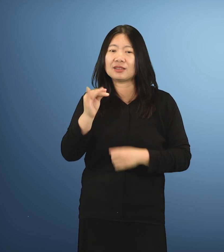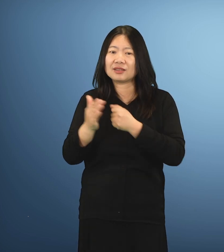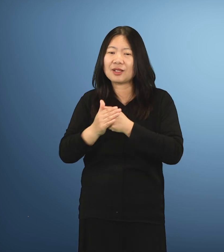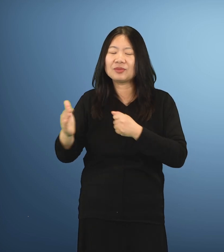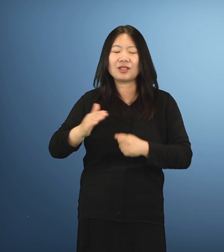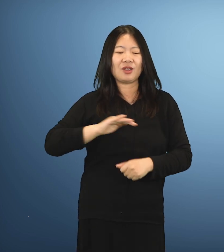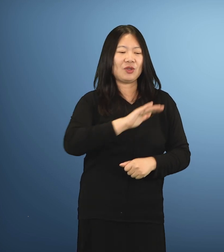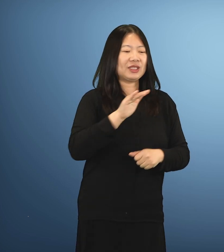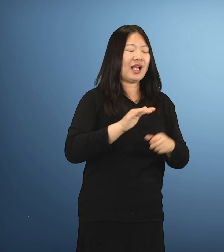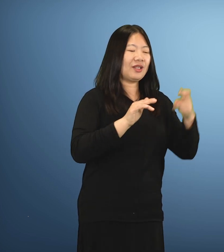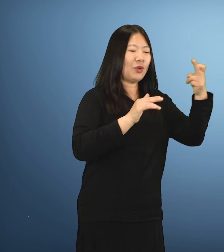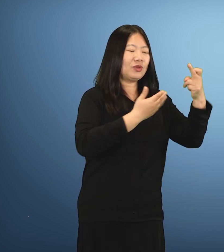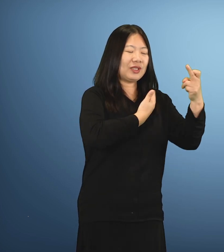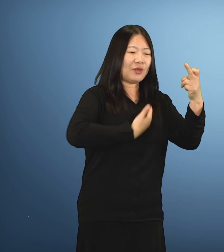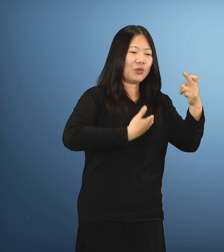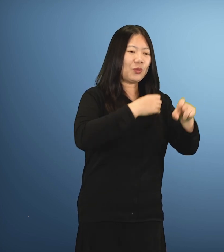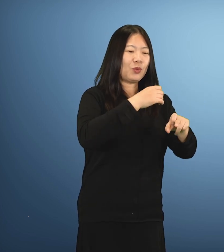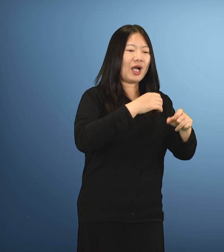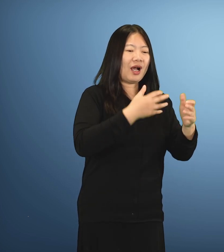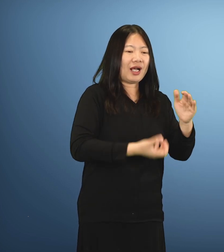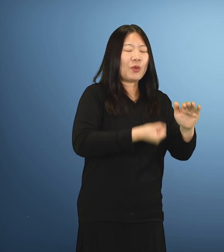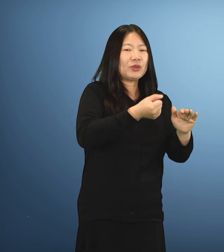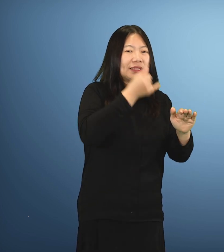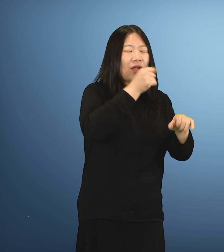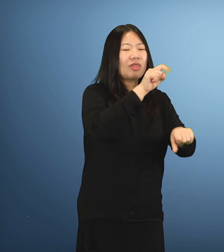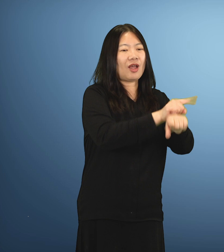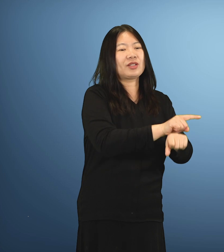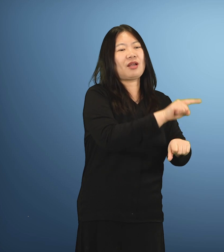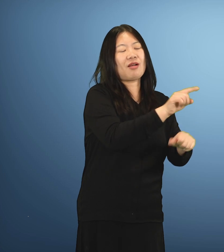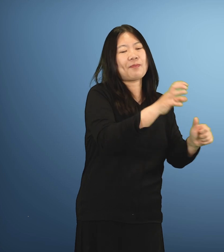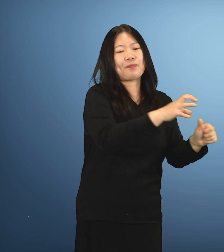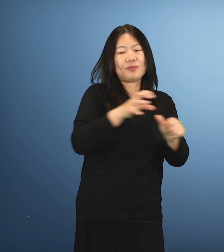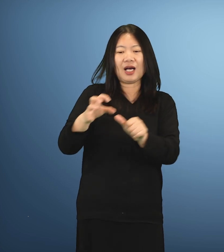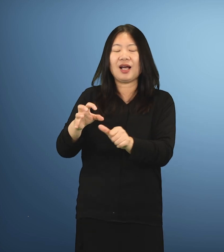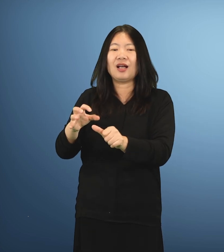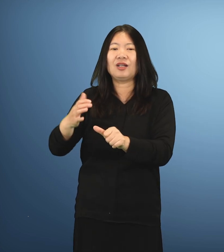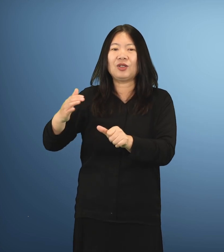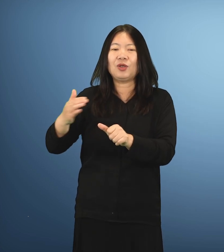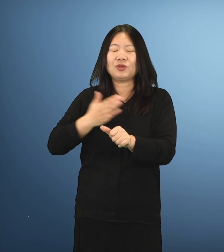전하고, 일상에서 어떻게 해야 될까요?